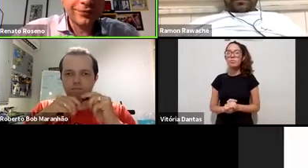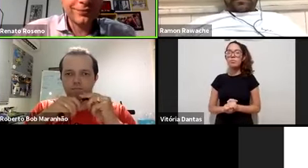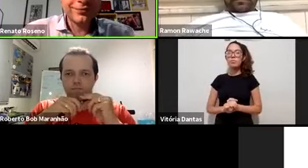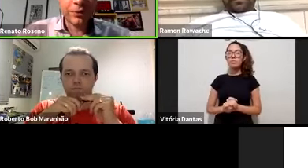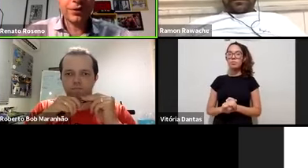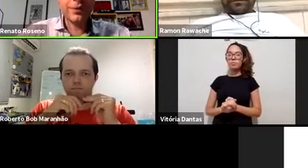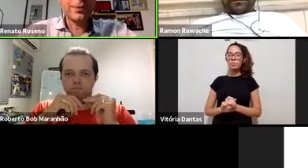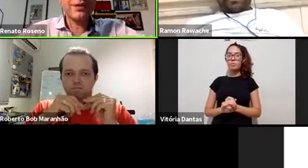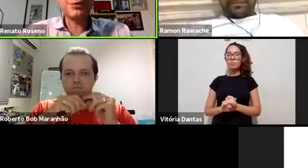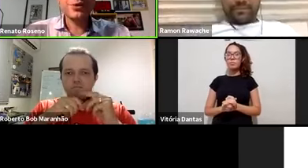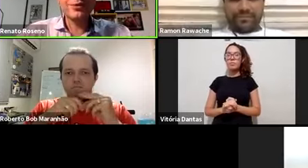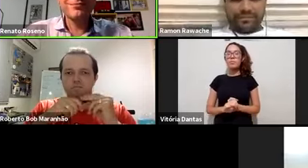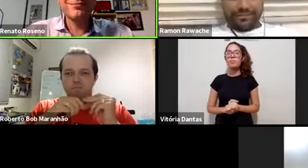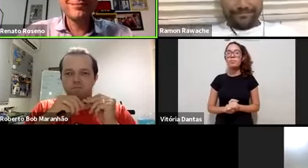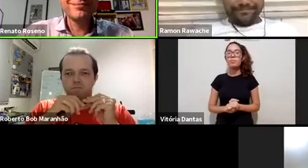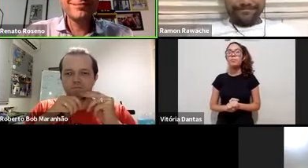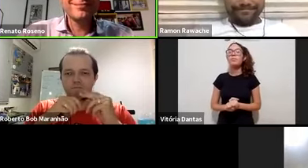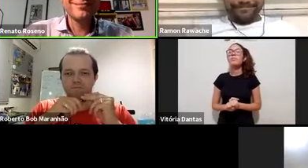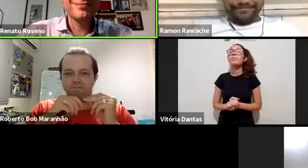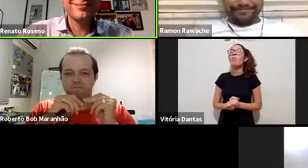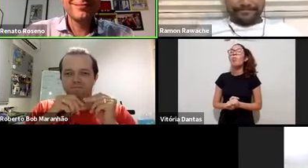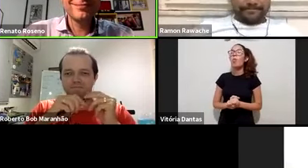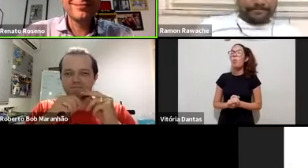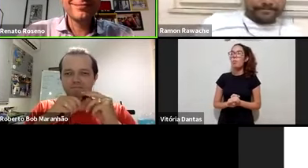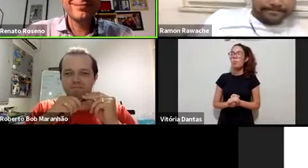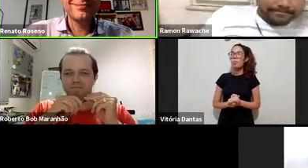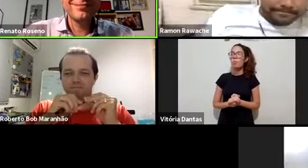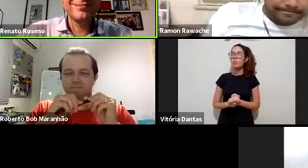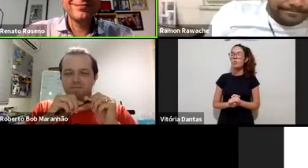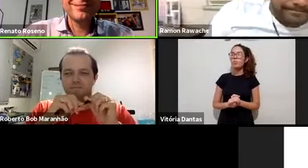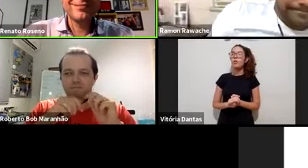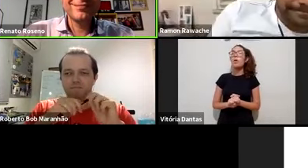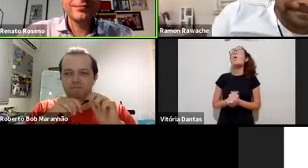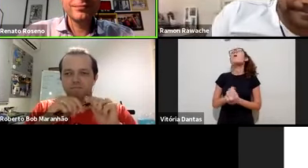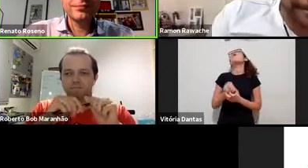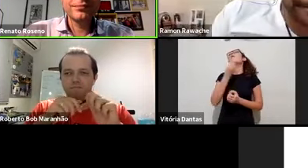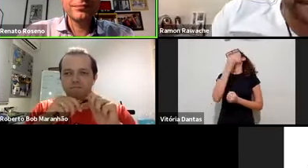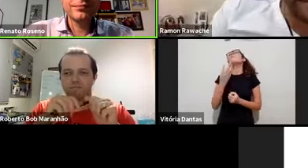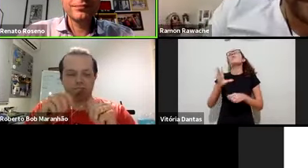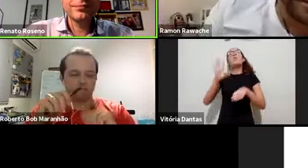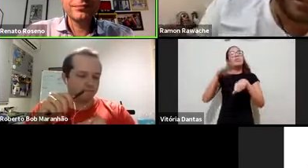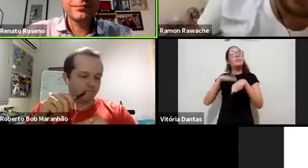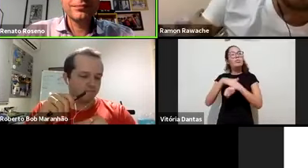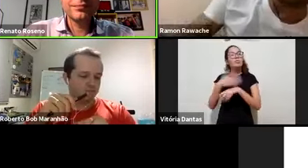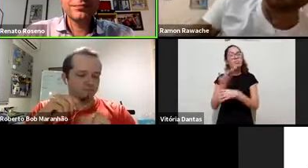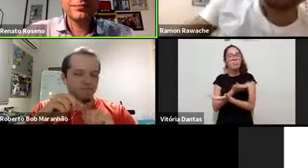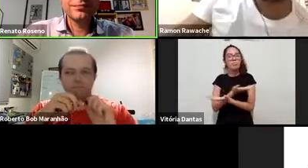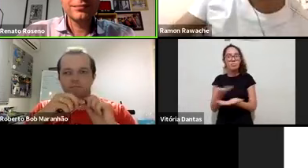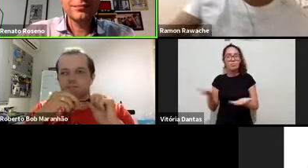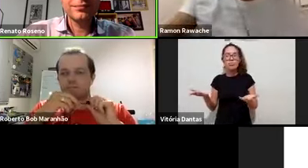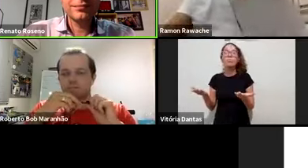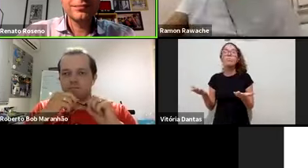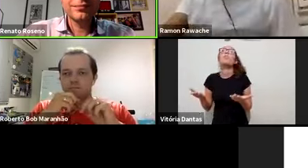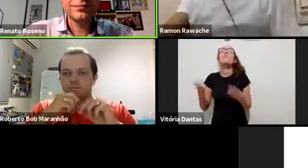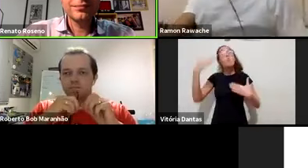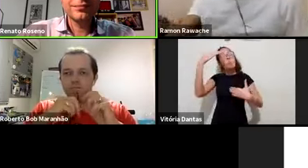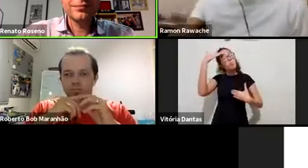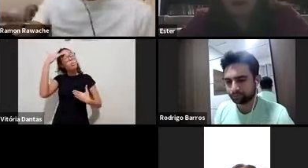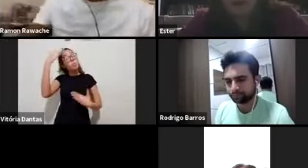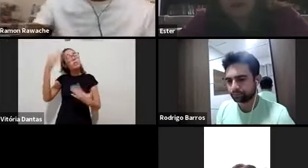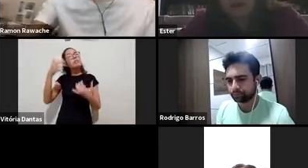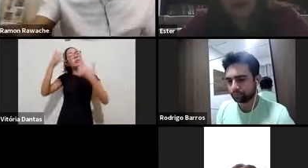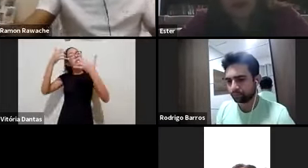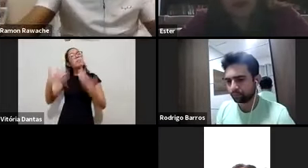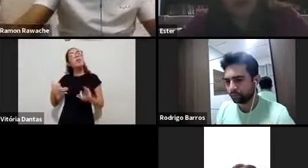noite. Pronto, a palavra é sua. Boa noite, agradecer a acolhida do Renato, falar um pouco que a nossa